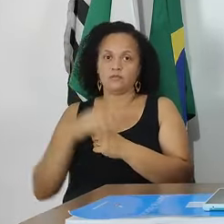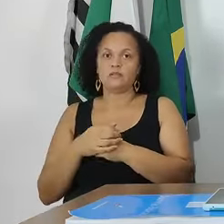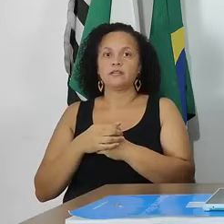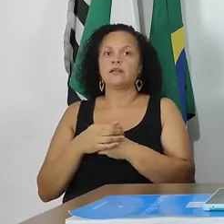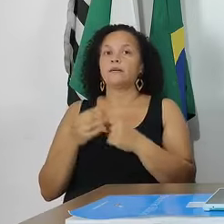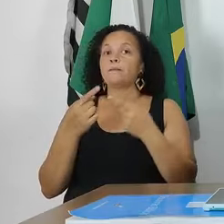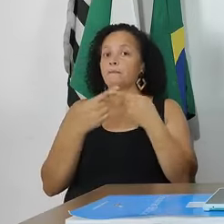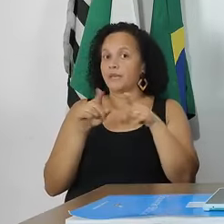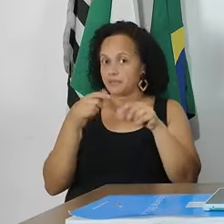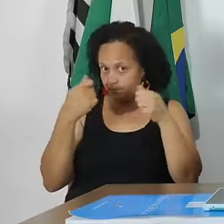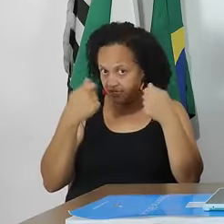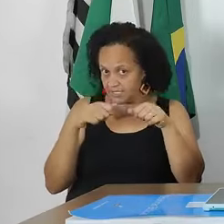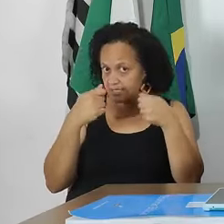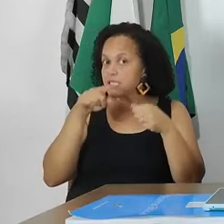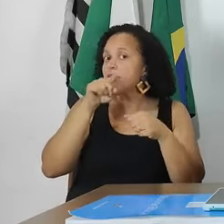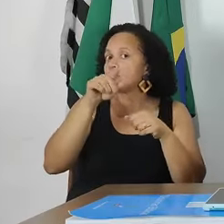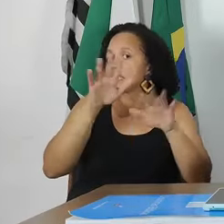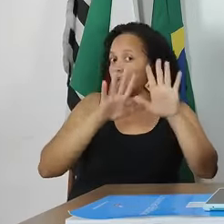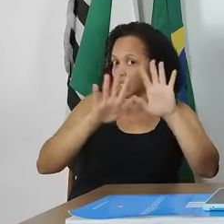cuidado,